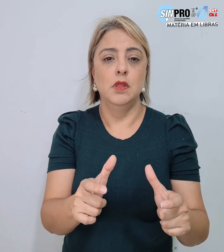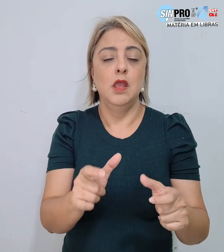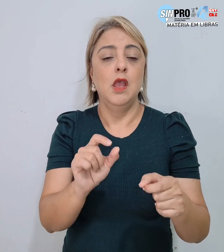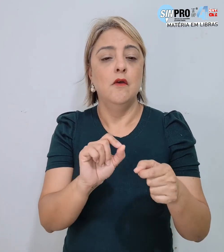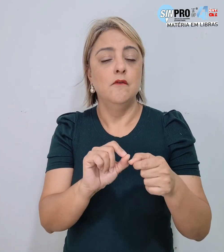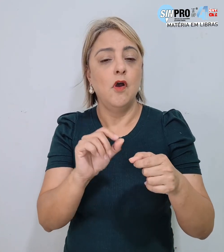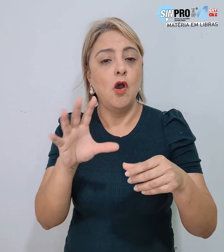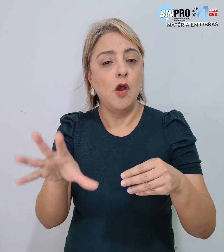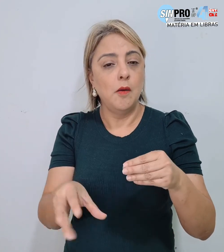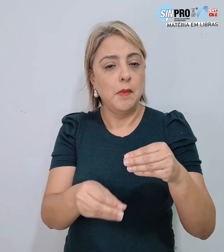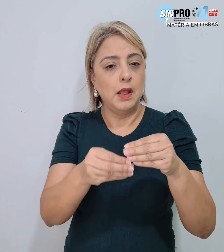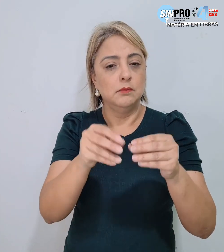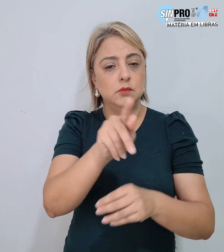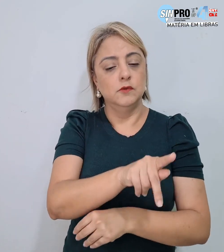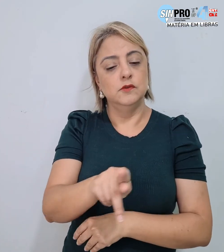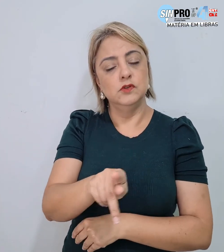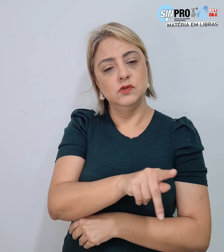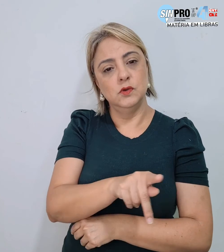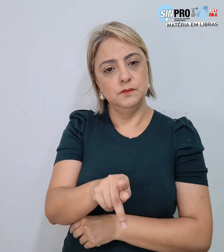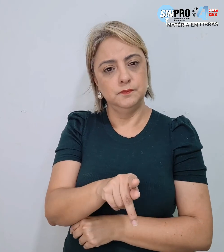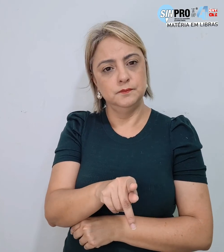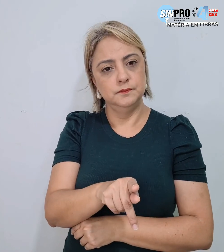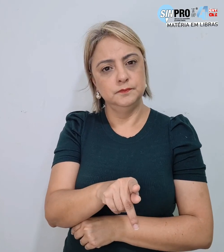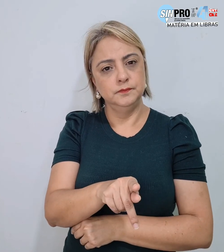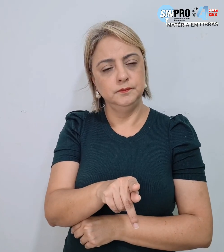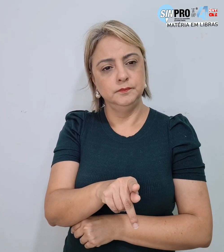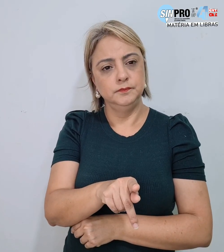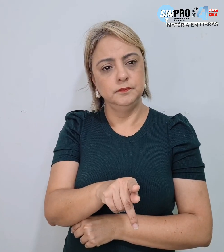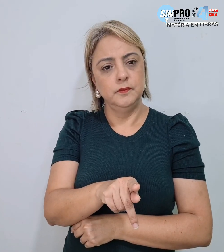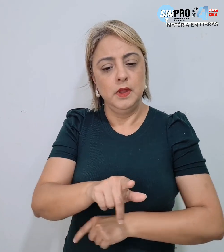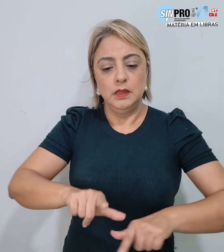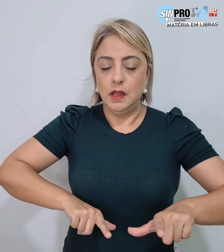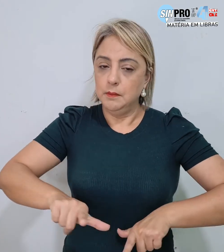formados por professores os funcionários